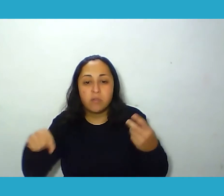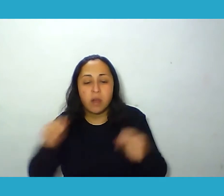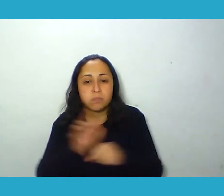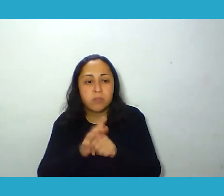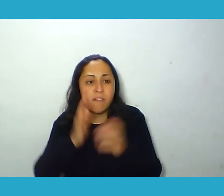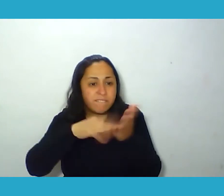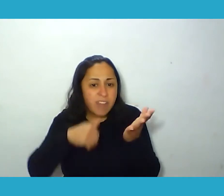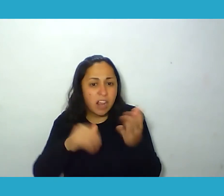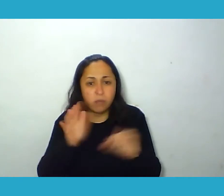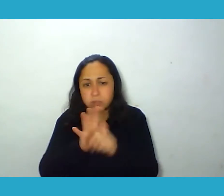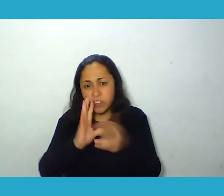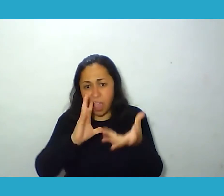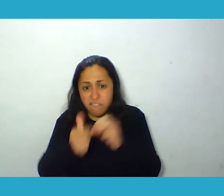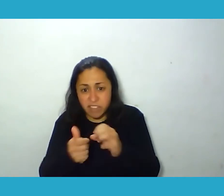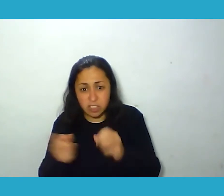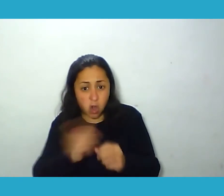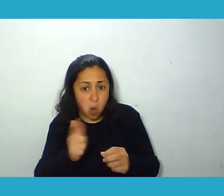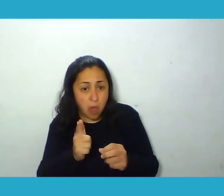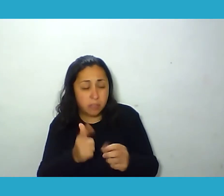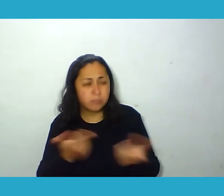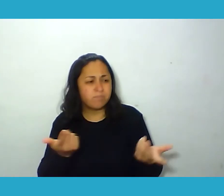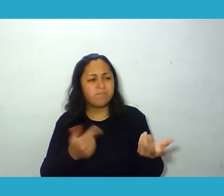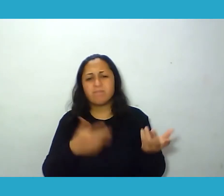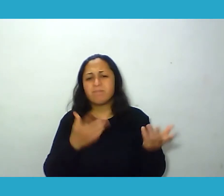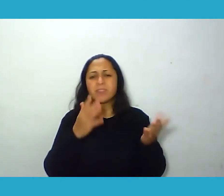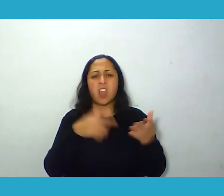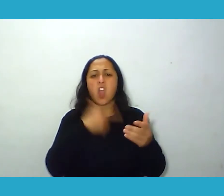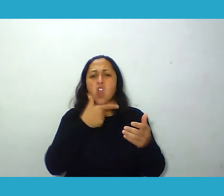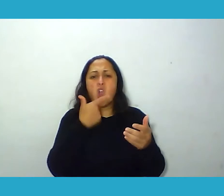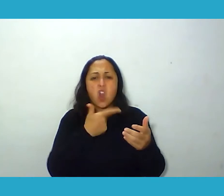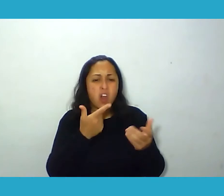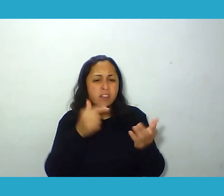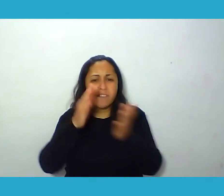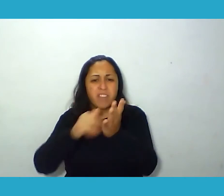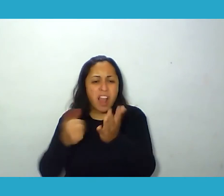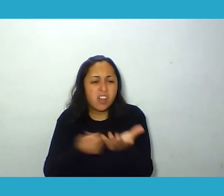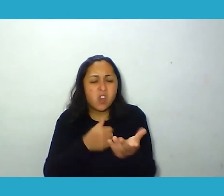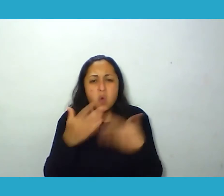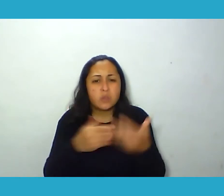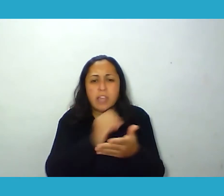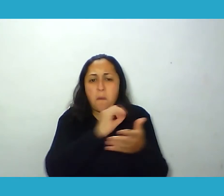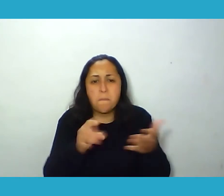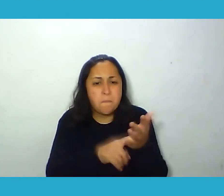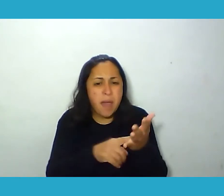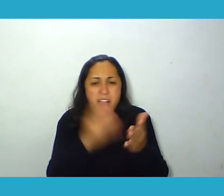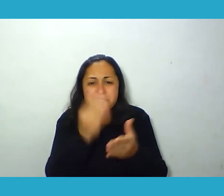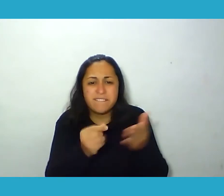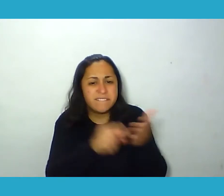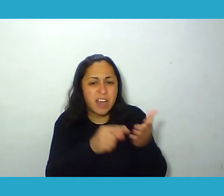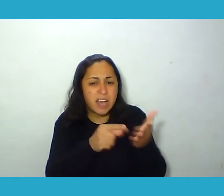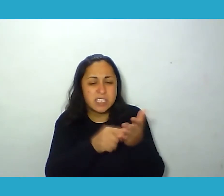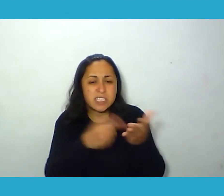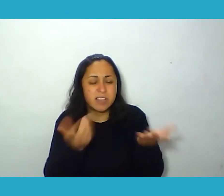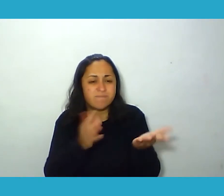no tendrán ningún efecto sobre el suelo. Errores en los colores utilizados en la matriz 1 en la casilla yacimientos, calidad de vida de la